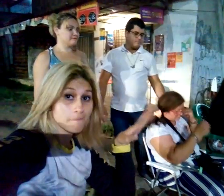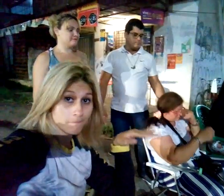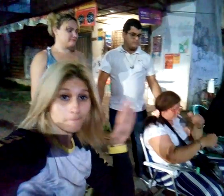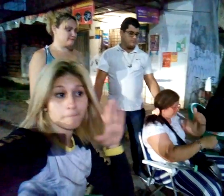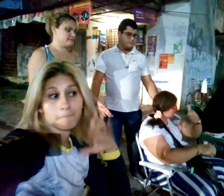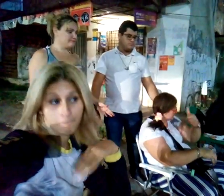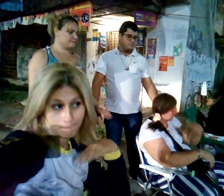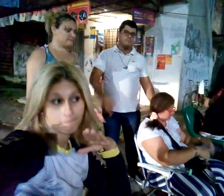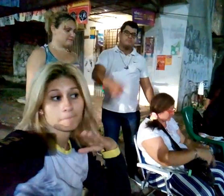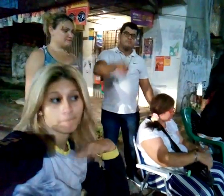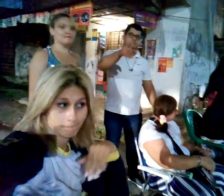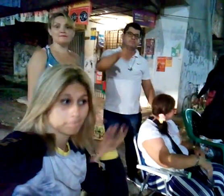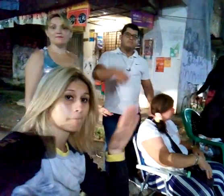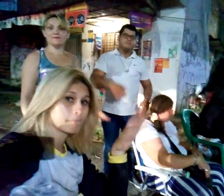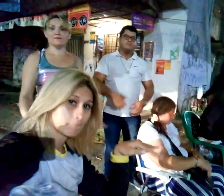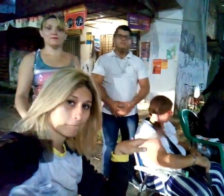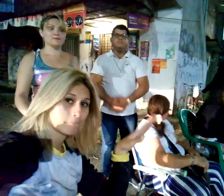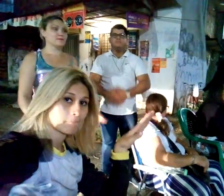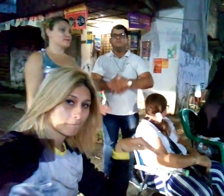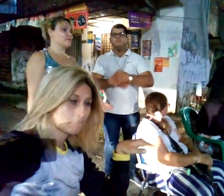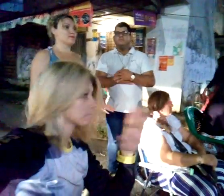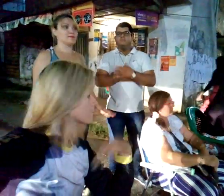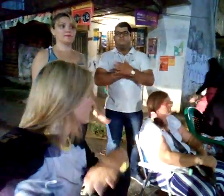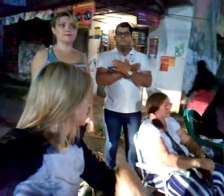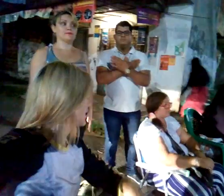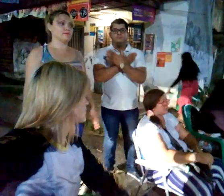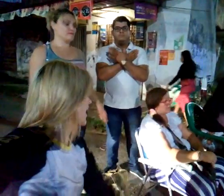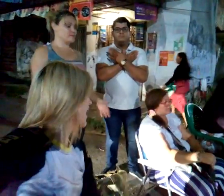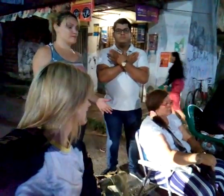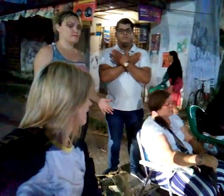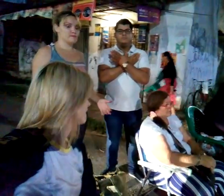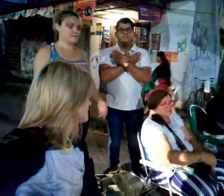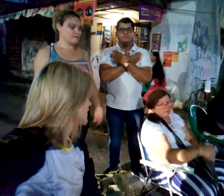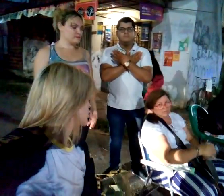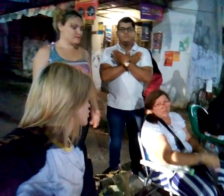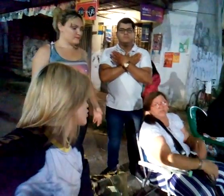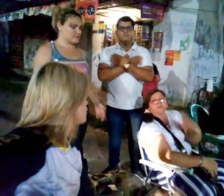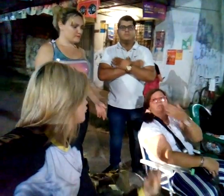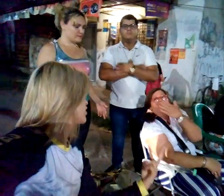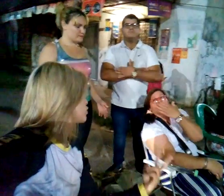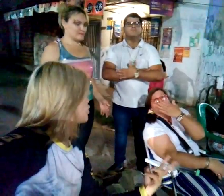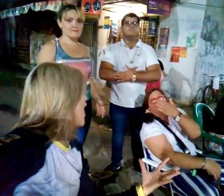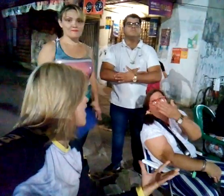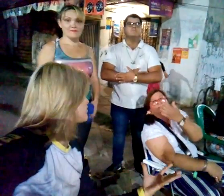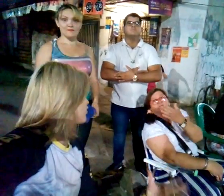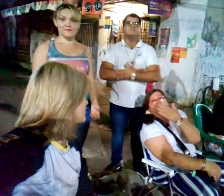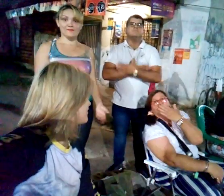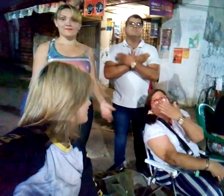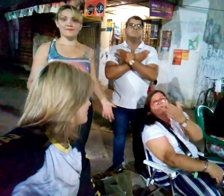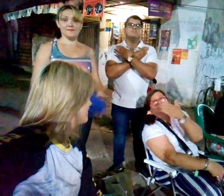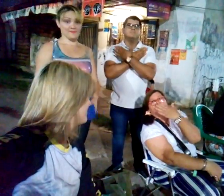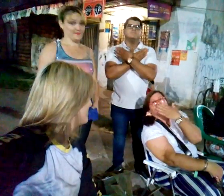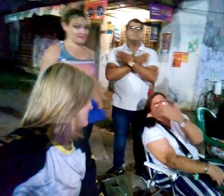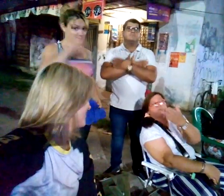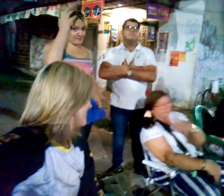escura, ilumina meu coração na simplicidade. Não sou mais desse mundo, não. Essa canção realidade que de fato se nega a olhar.